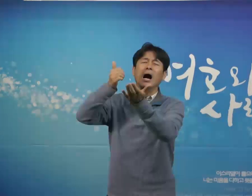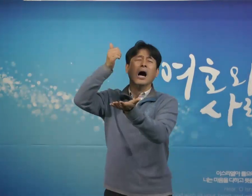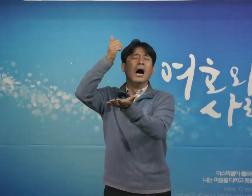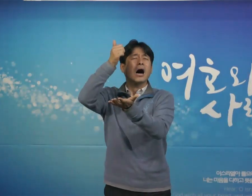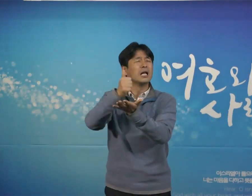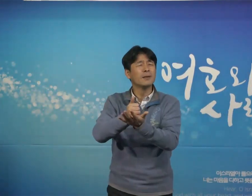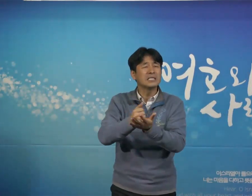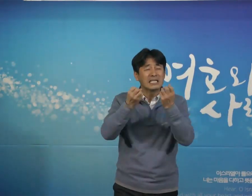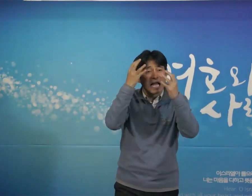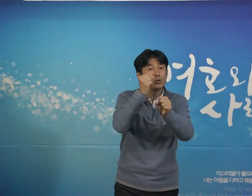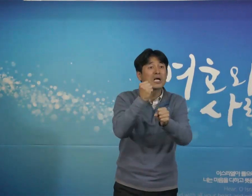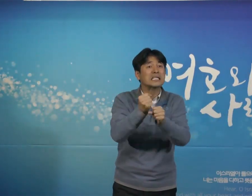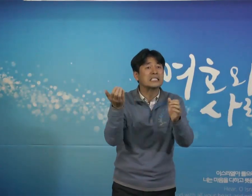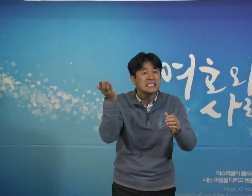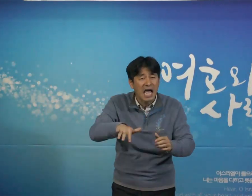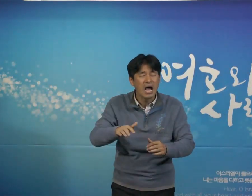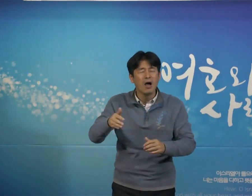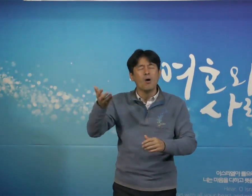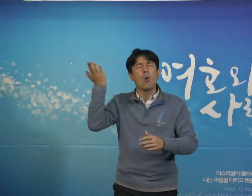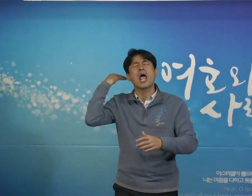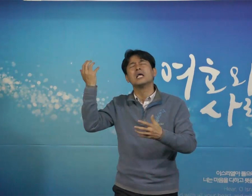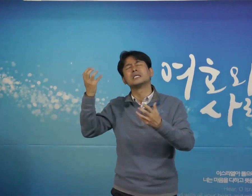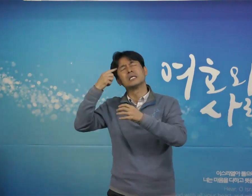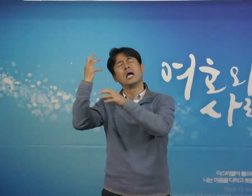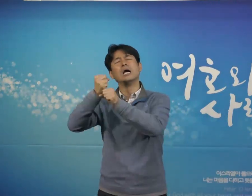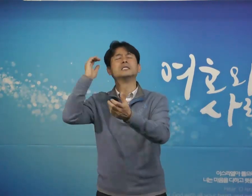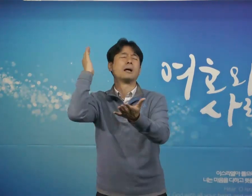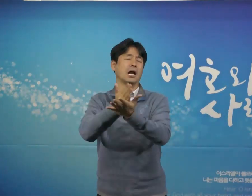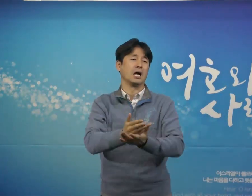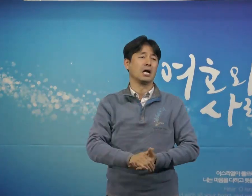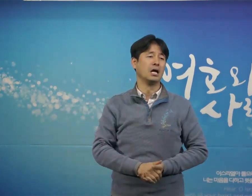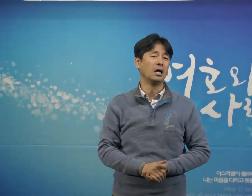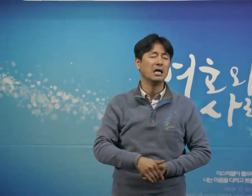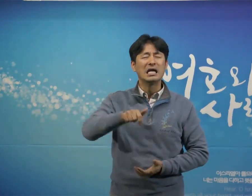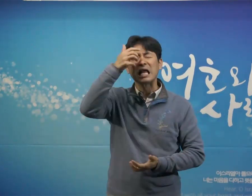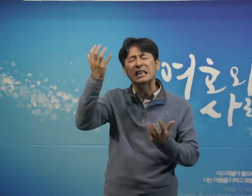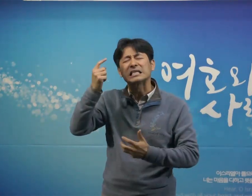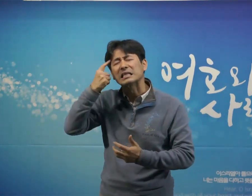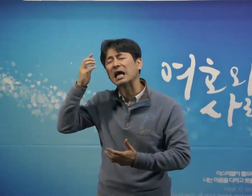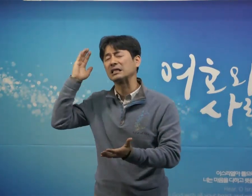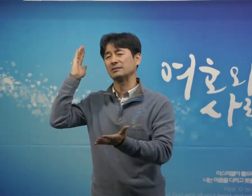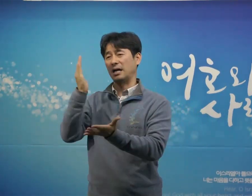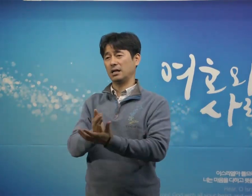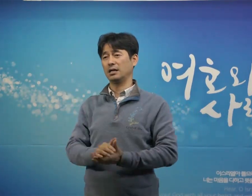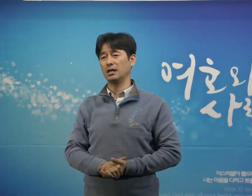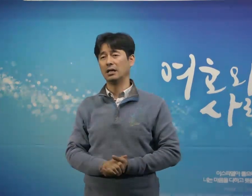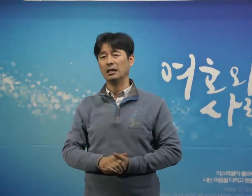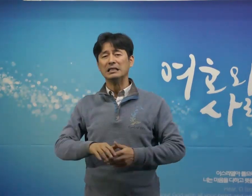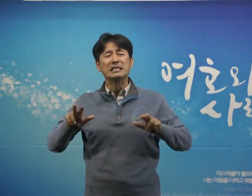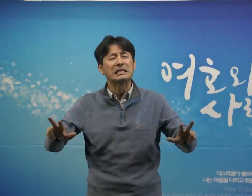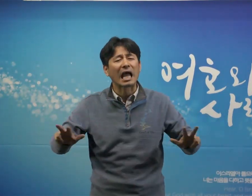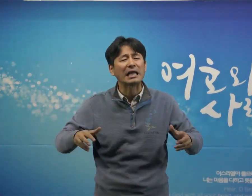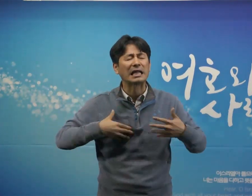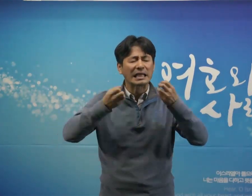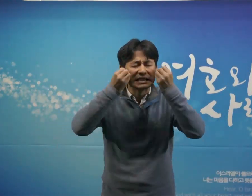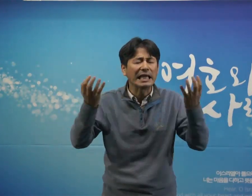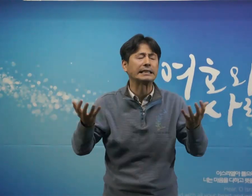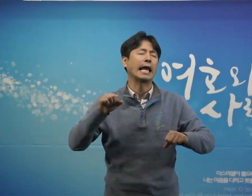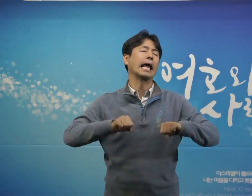하나님도 마찬가지입니다. 하나님은 창조의 하나님이십니다. 예전 것을 기억하지 말고 예전 것을 생각하지 말라고